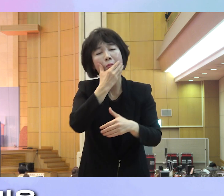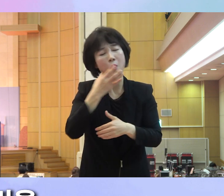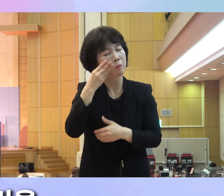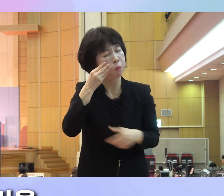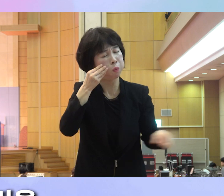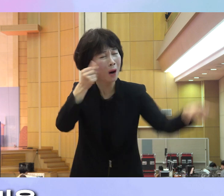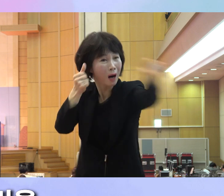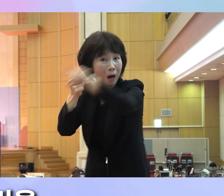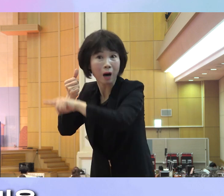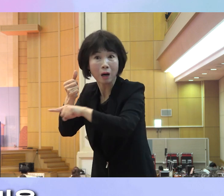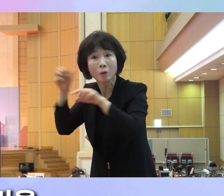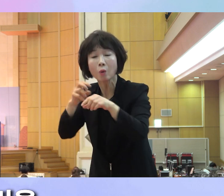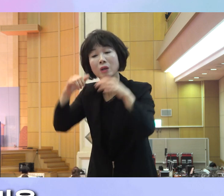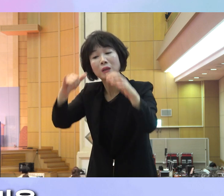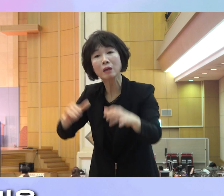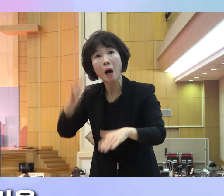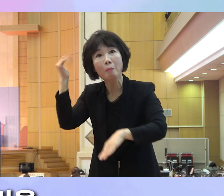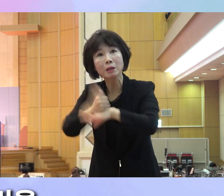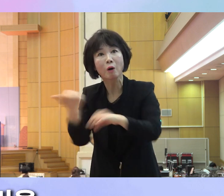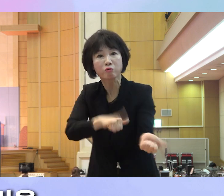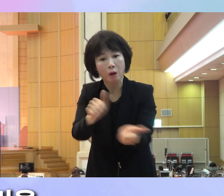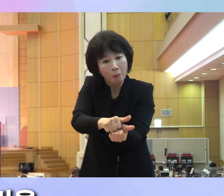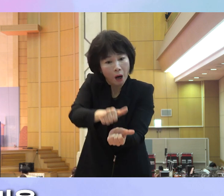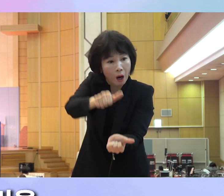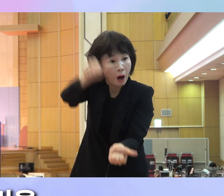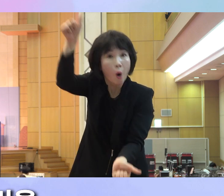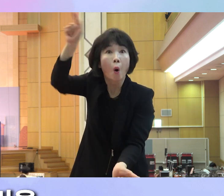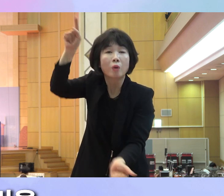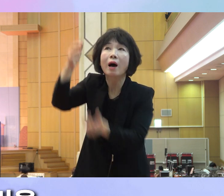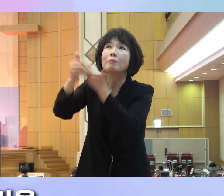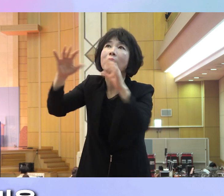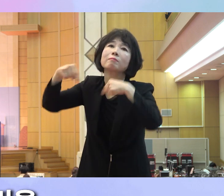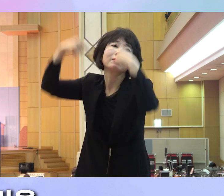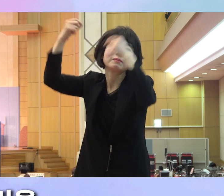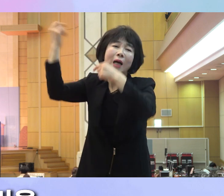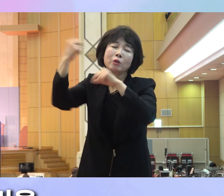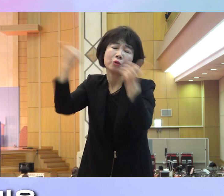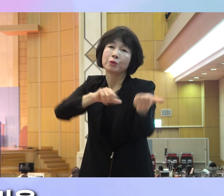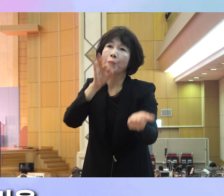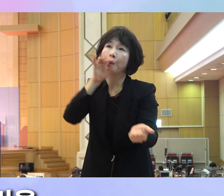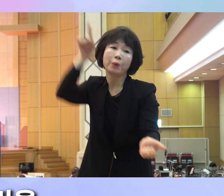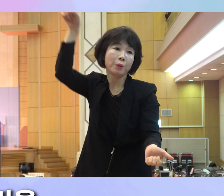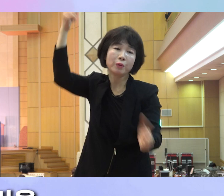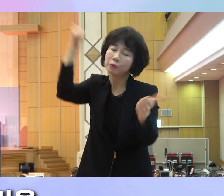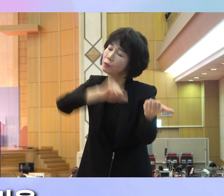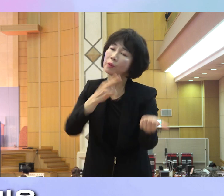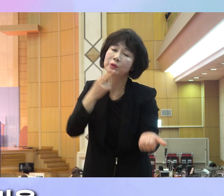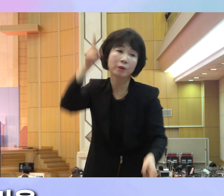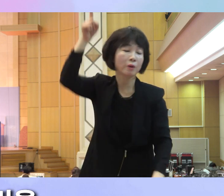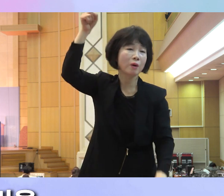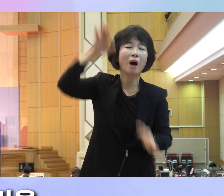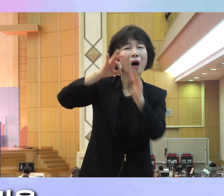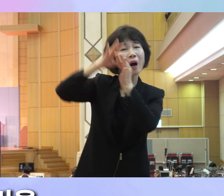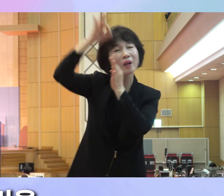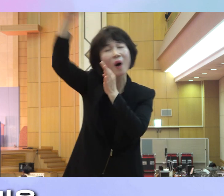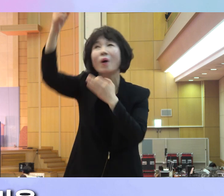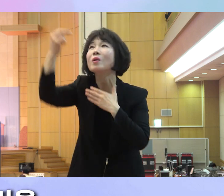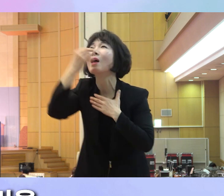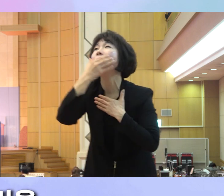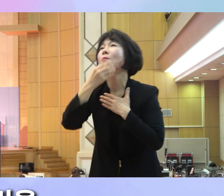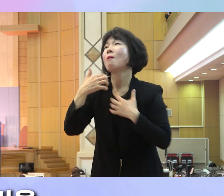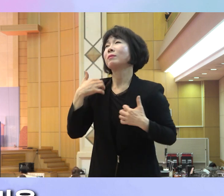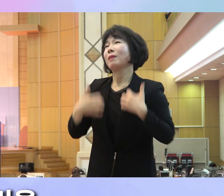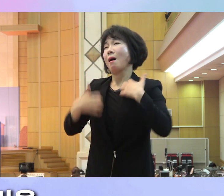복되게 살고 이 세상을 떠나게 되면 천국에서 다시는 죽지도 않고 영생 복락 누릴